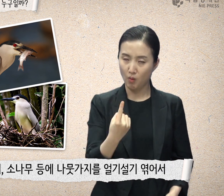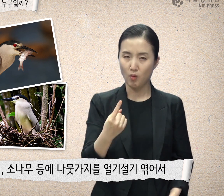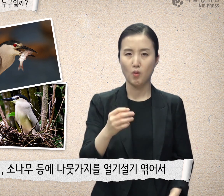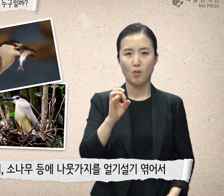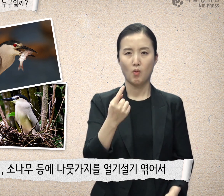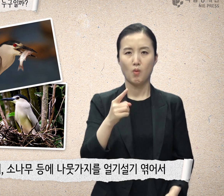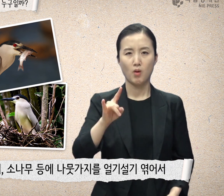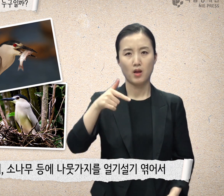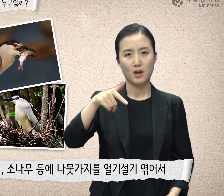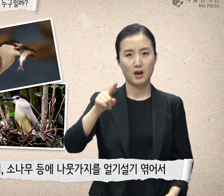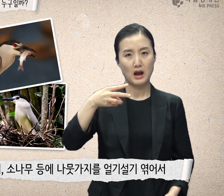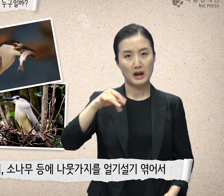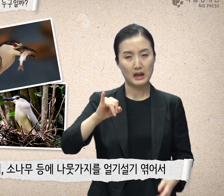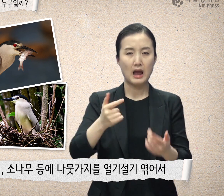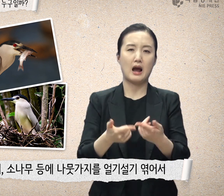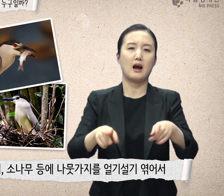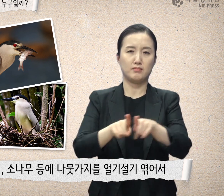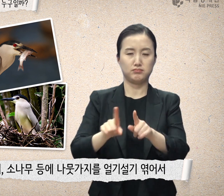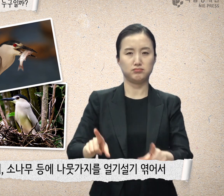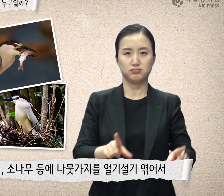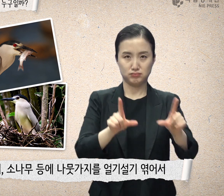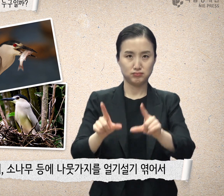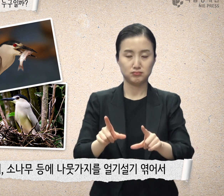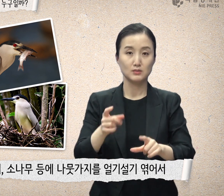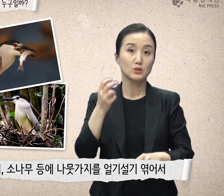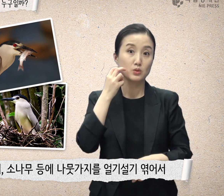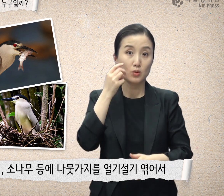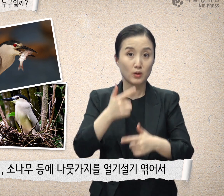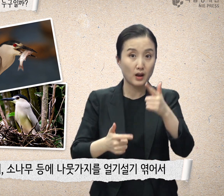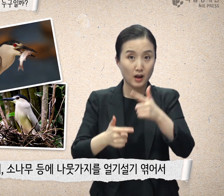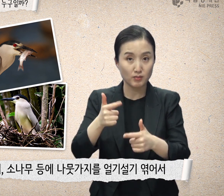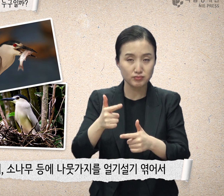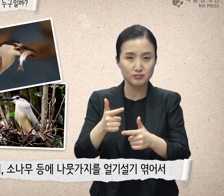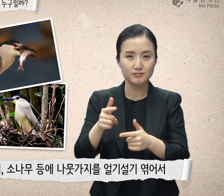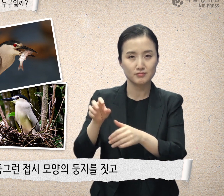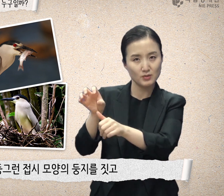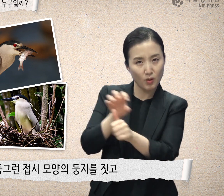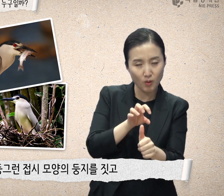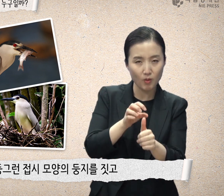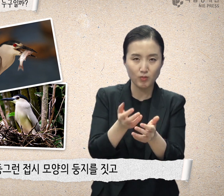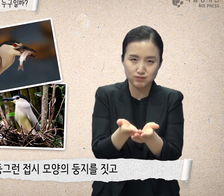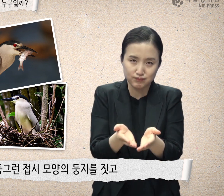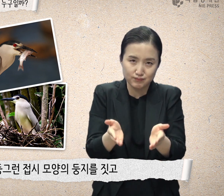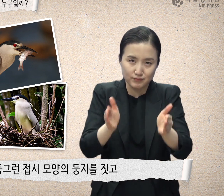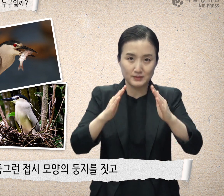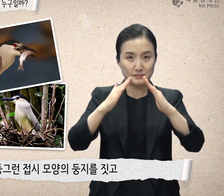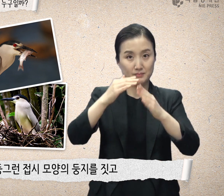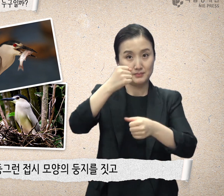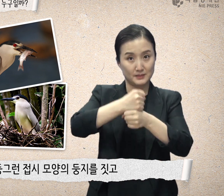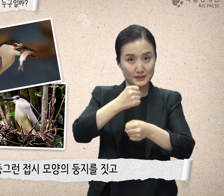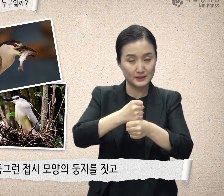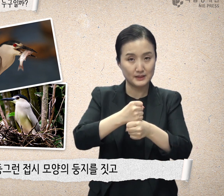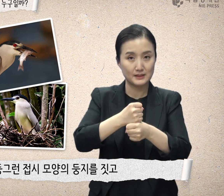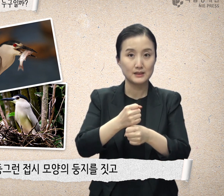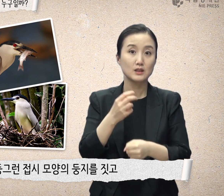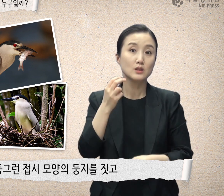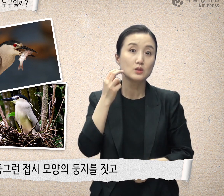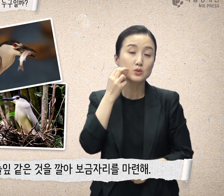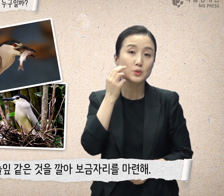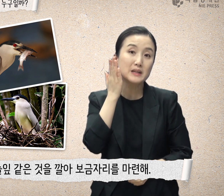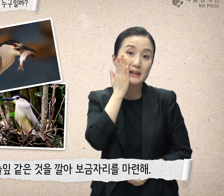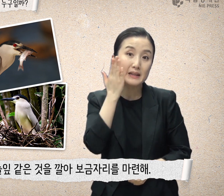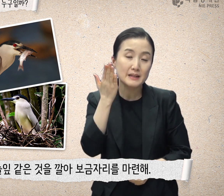하는데 소나무 등의 나뭇가지를 얼기설기 엮어서 둥그런 접시 모양의 둥지를 짓고